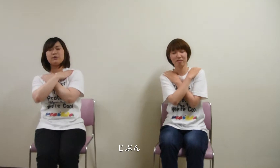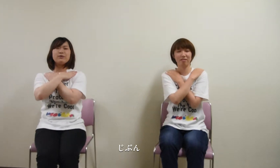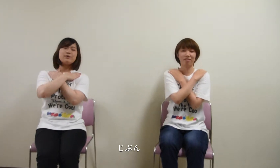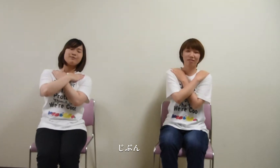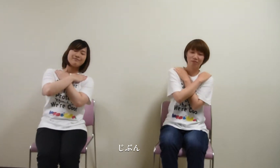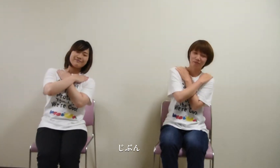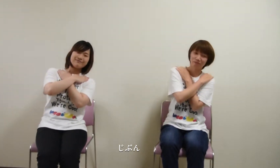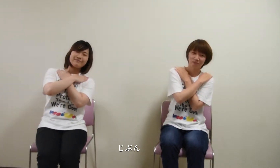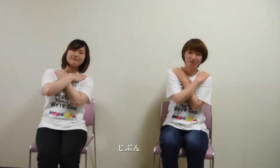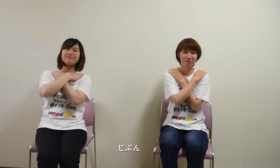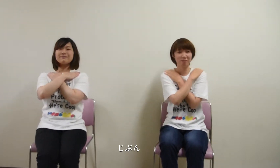分。